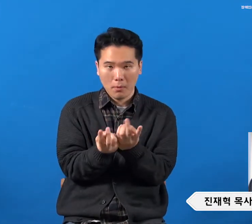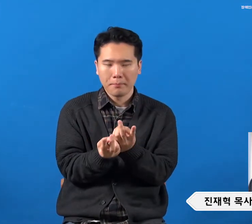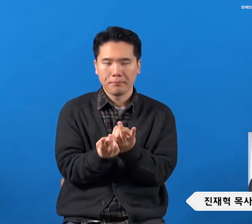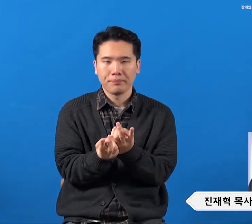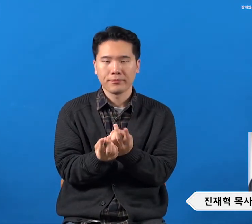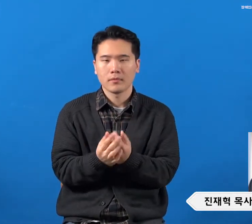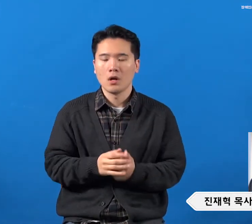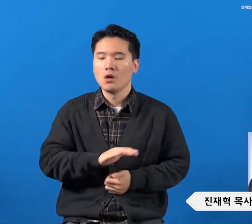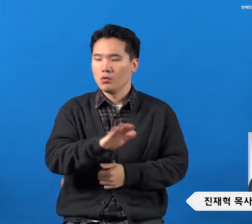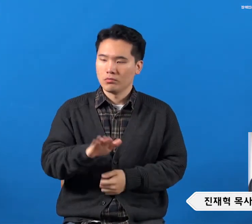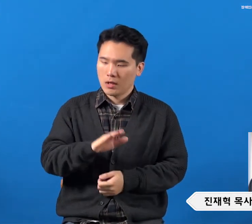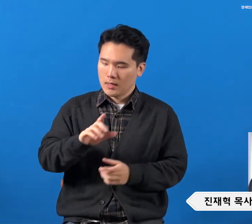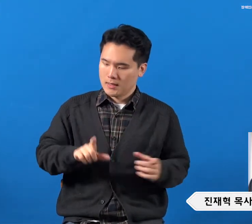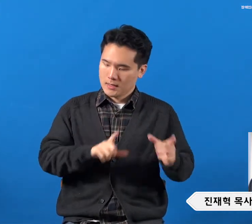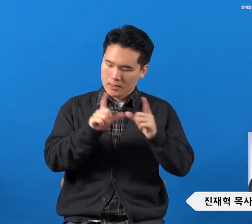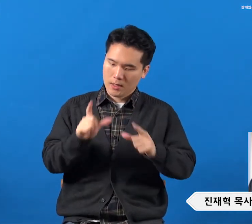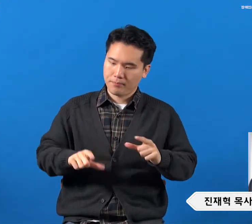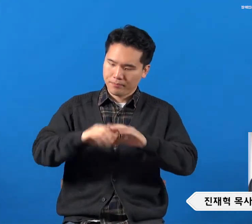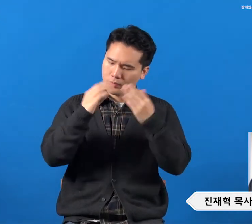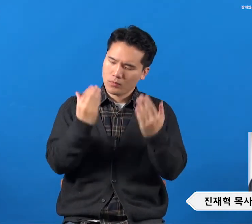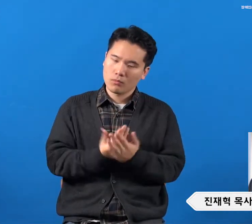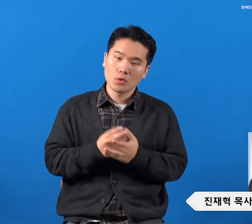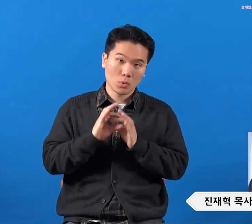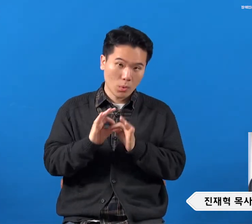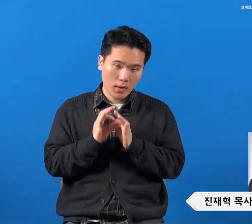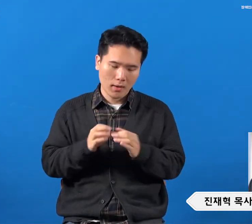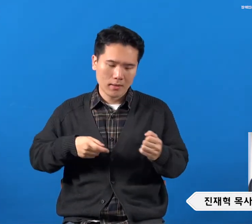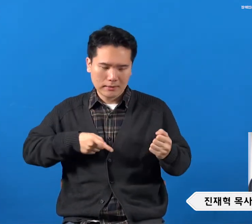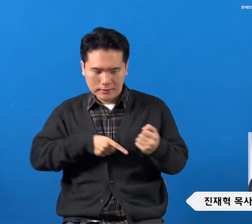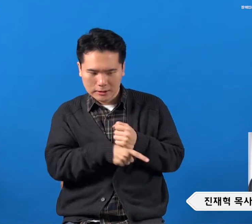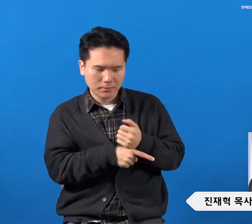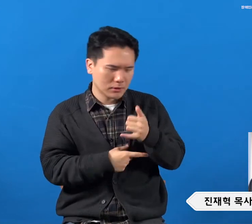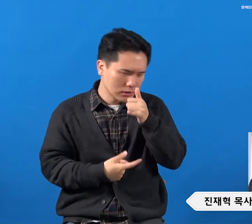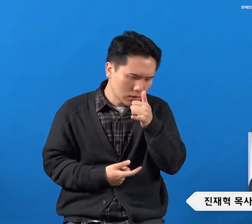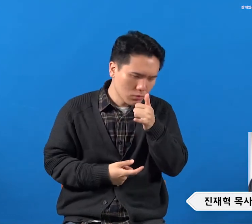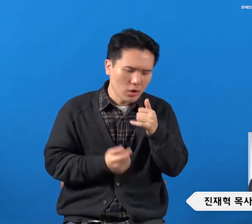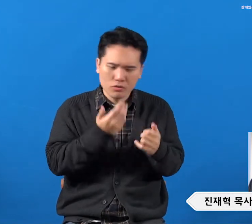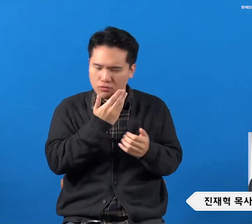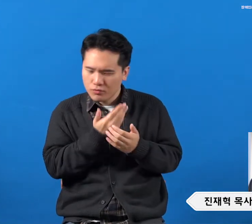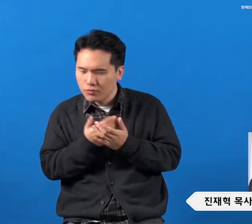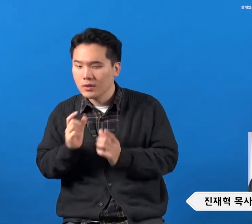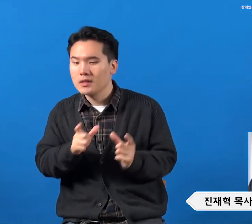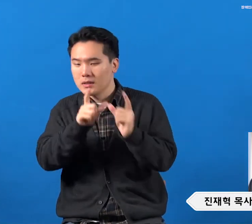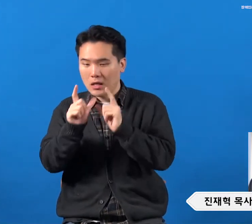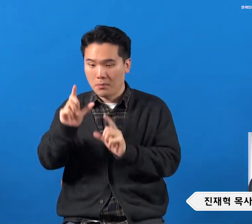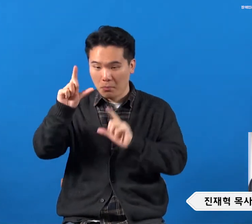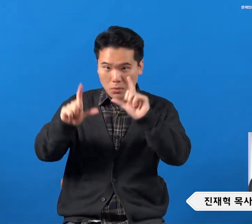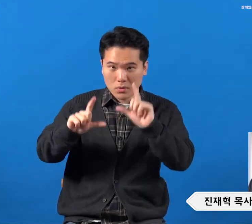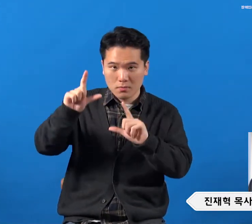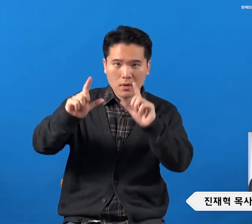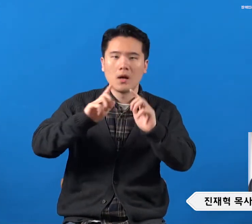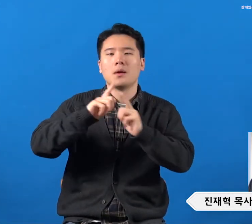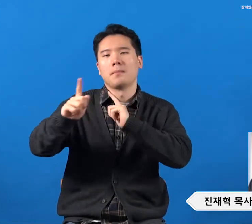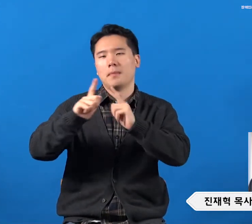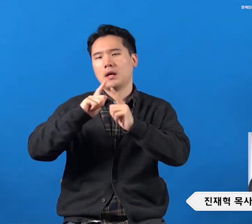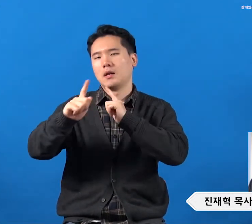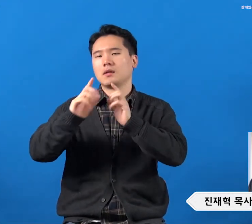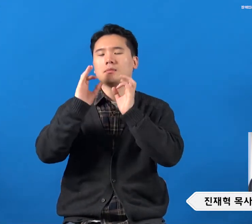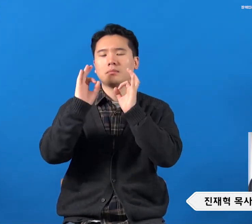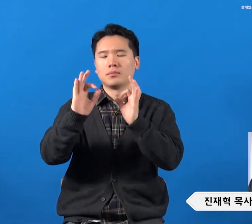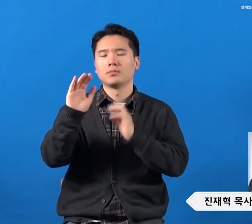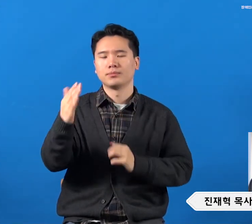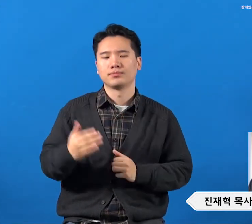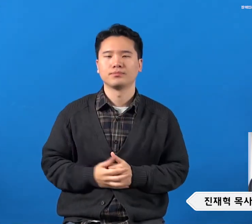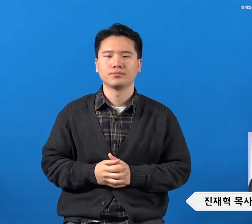방법이라면 우리의 삶 전체를 통해 의미 있고 행복하고 중요한 삶의 모습을 말씀하시는